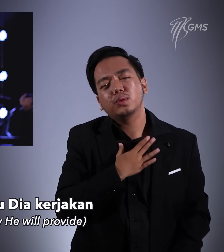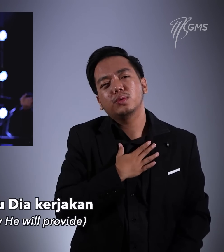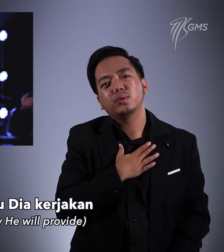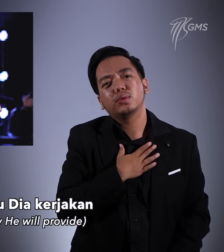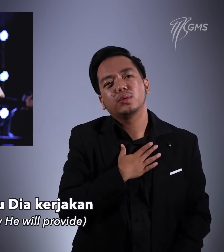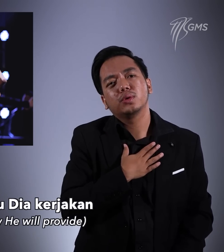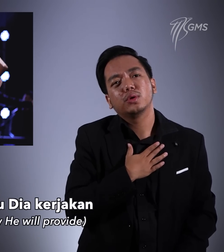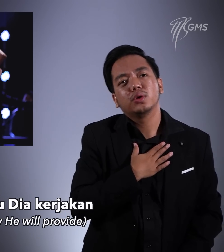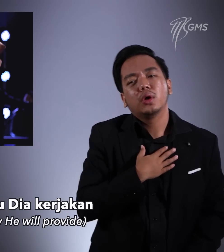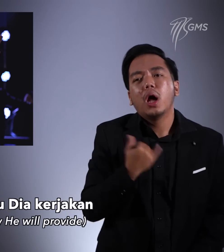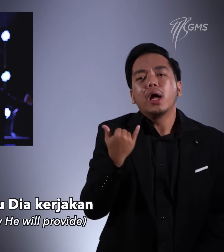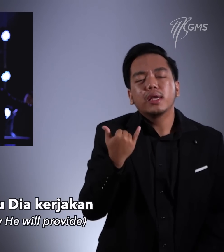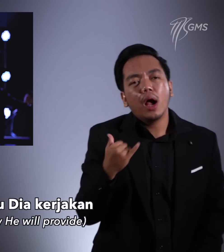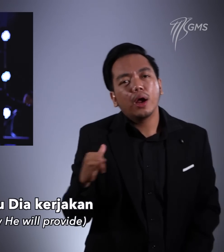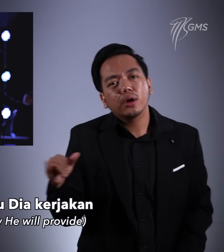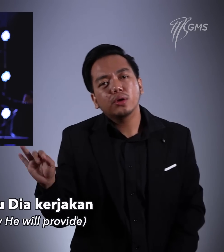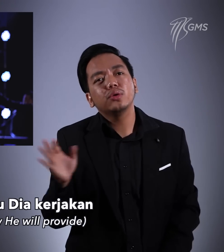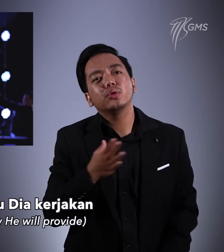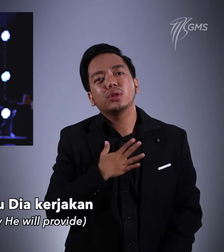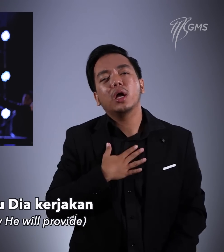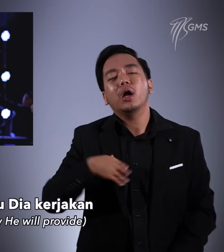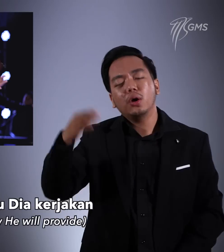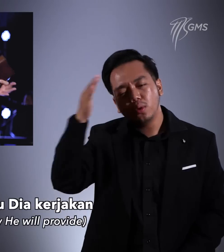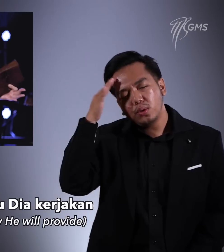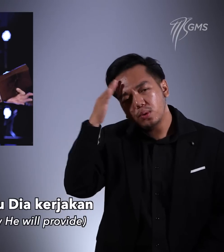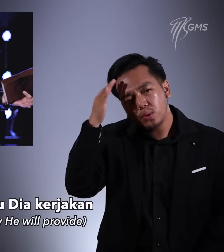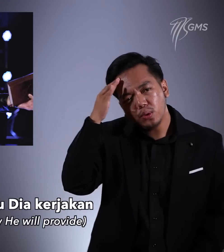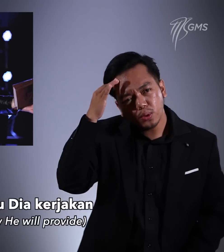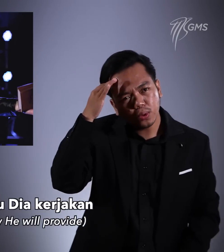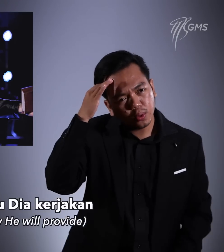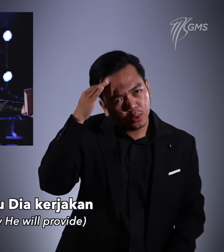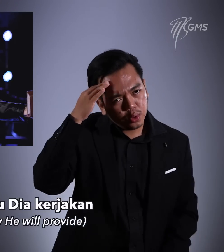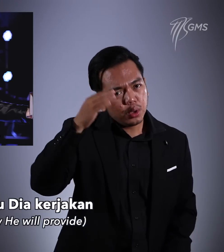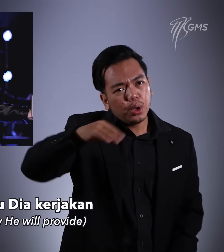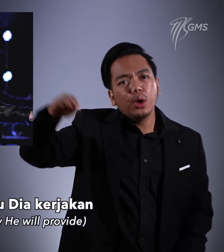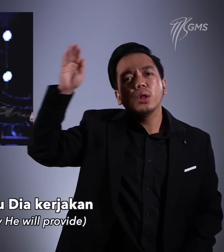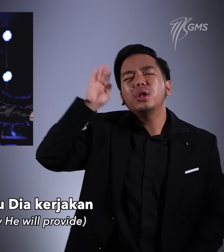bagiku. Angkat suara, angkat tangan dan angkat wajah. Yang ku tahu